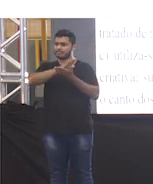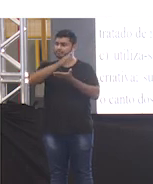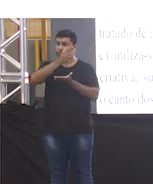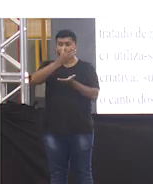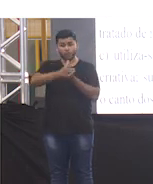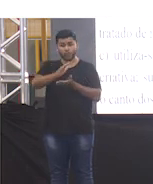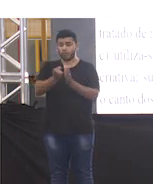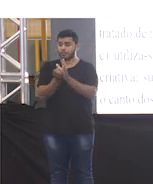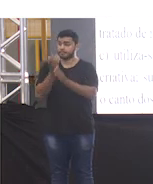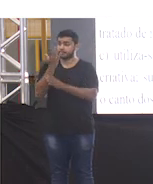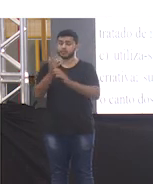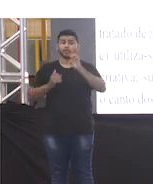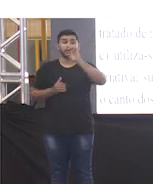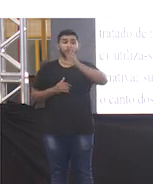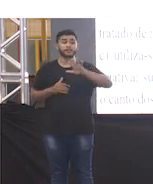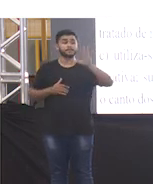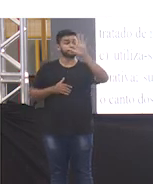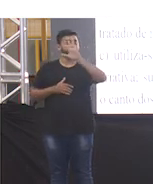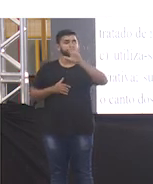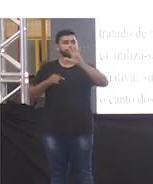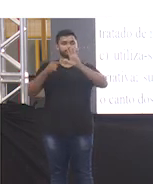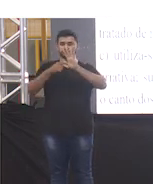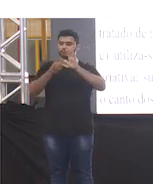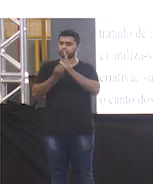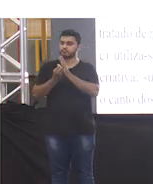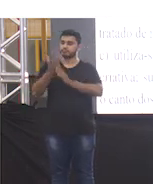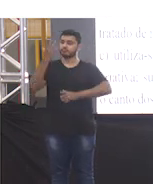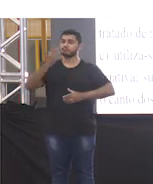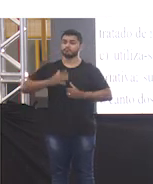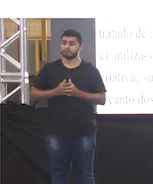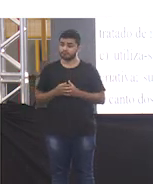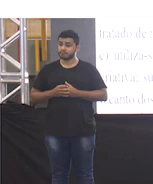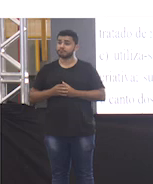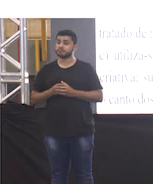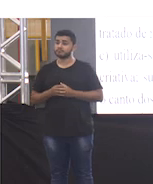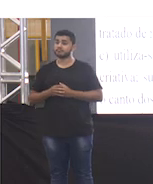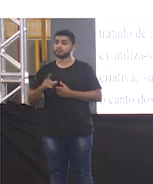romantismo surgiu na Europa, é uma escola libertadora, né? O